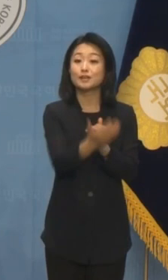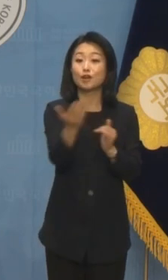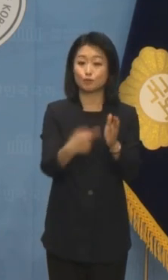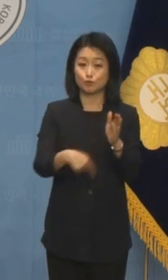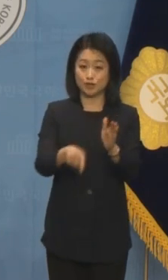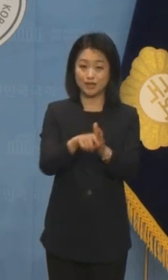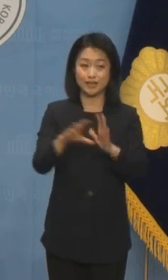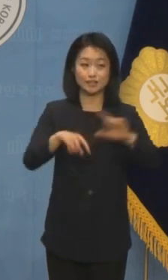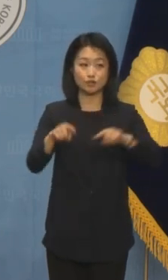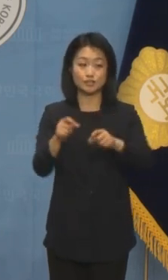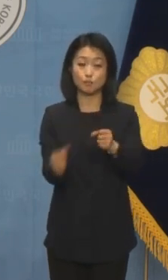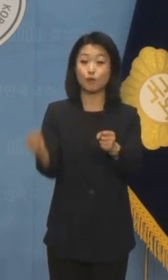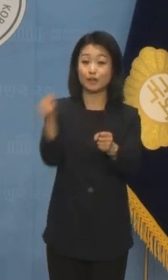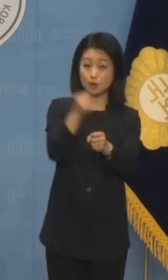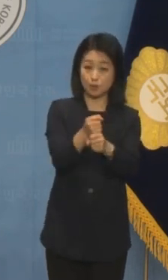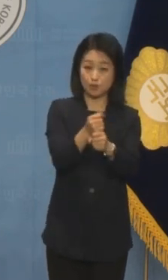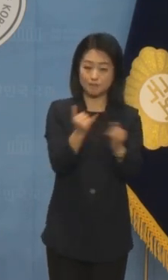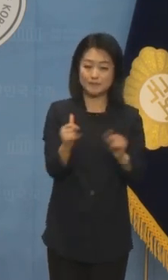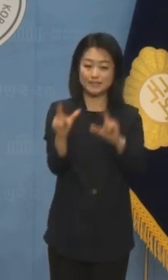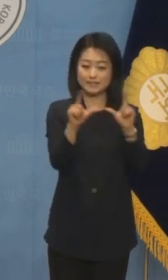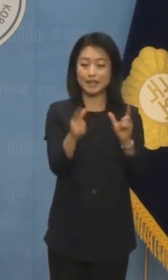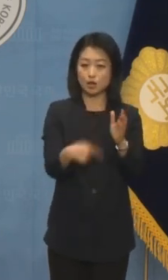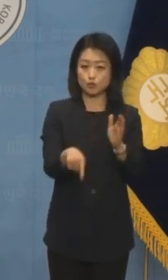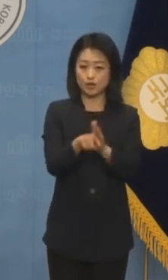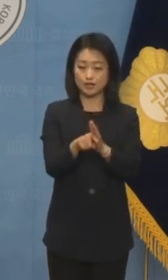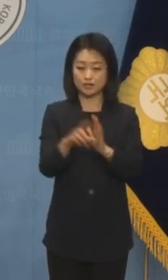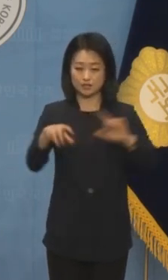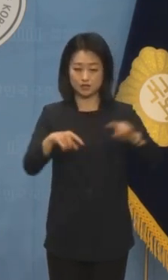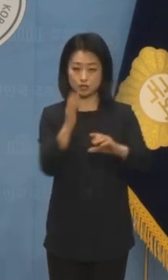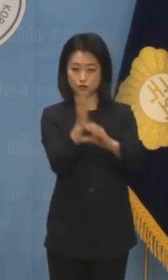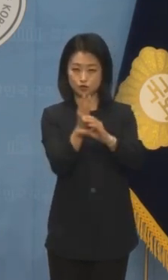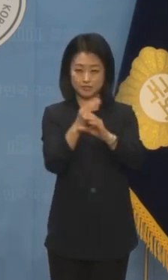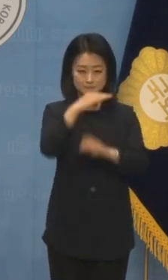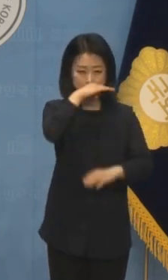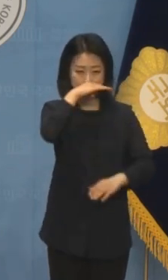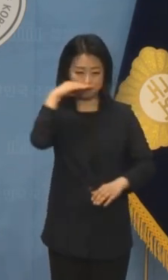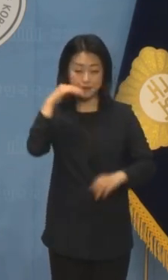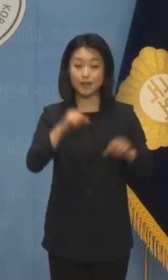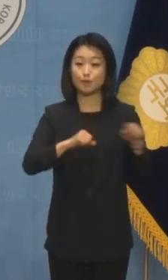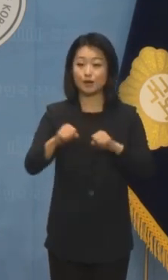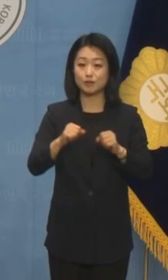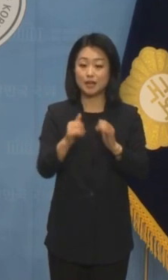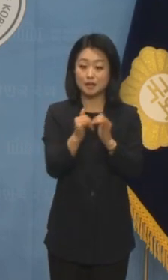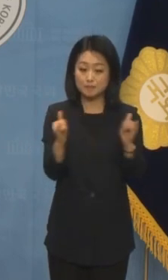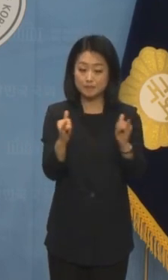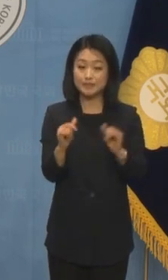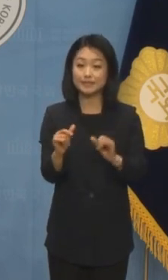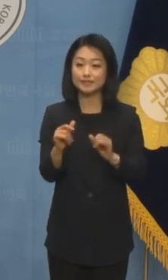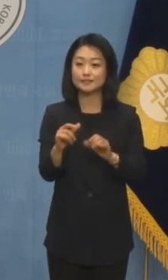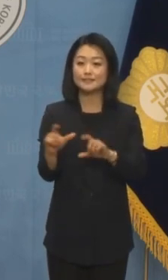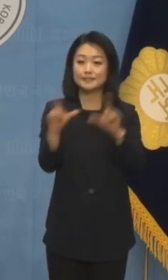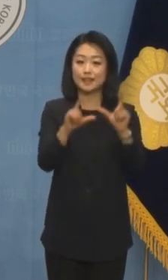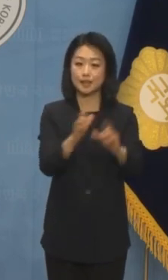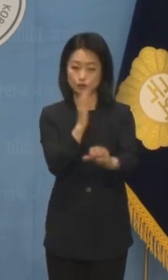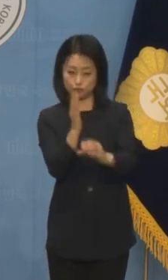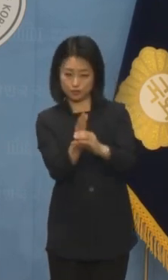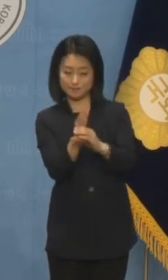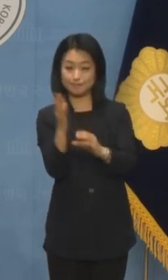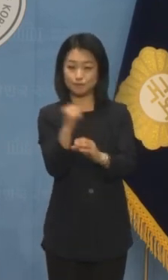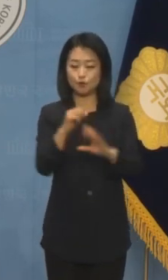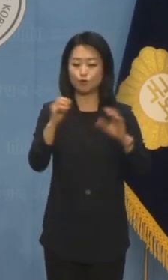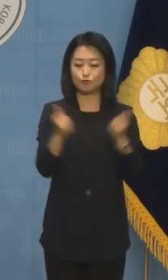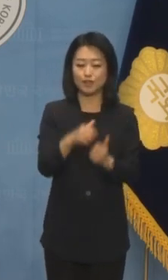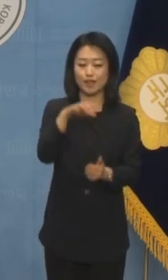정치를 복원하고 민생을 위해 정치의 중심을 잡을 수 있는 민심 중심의 국회를 만들어